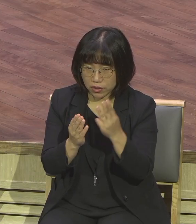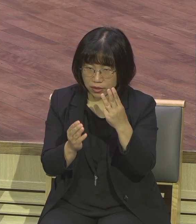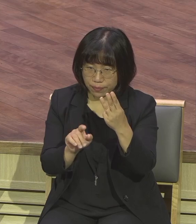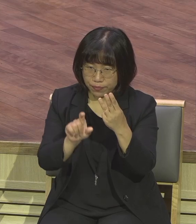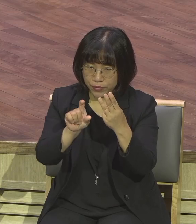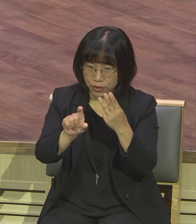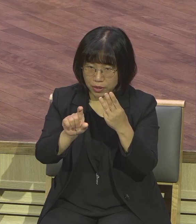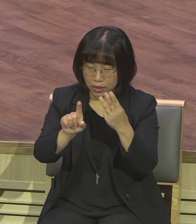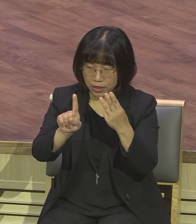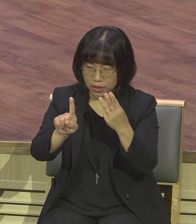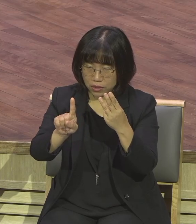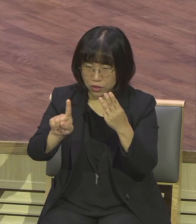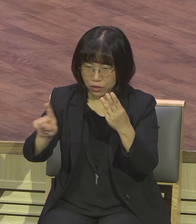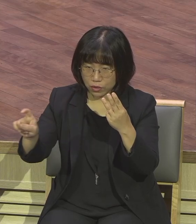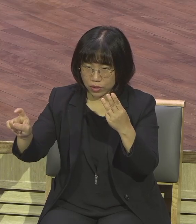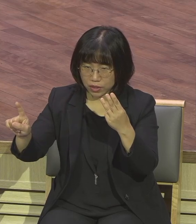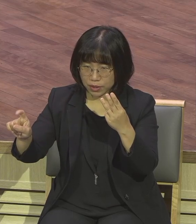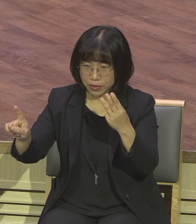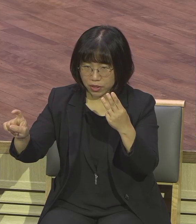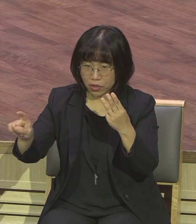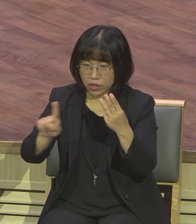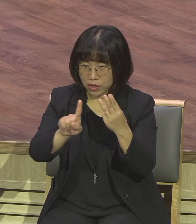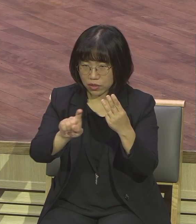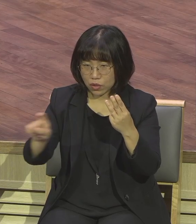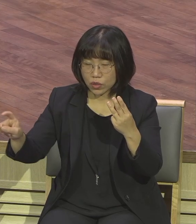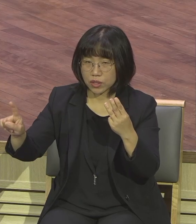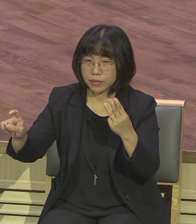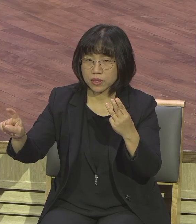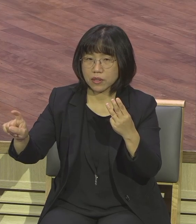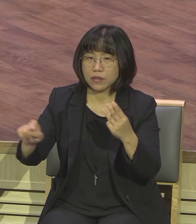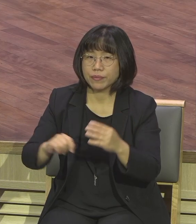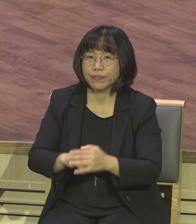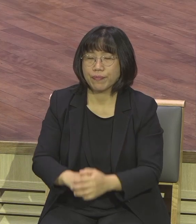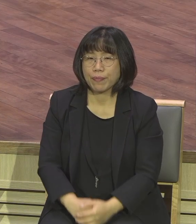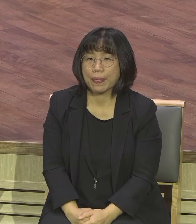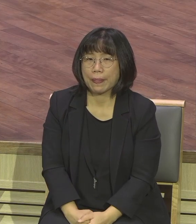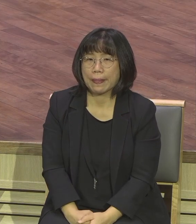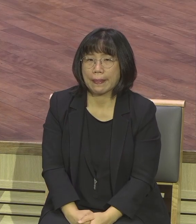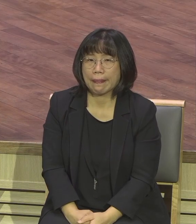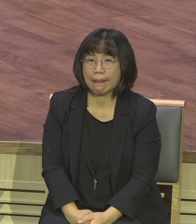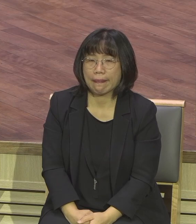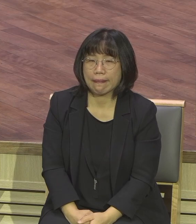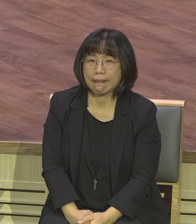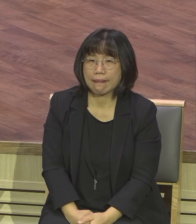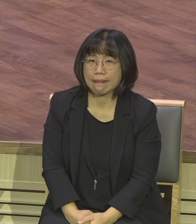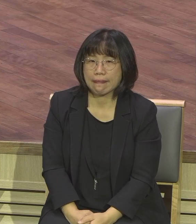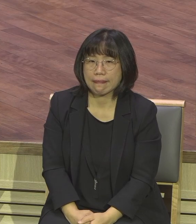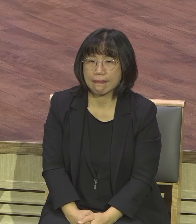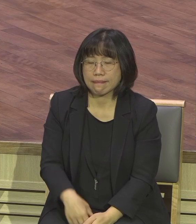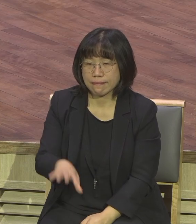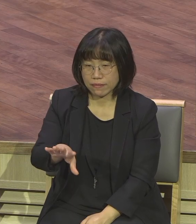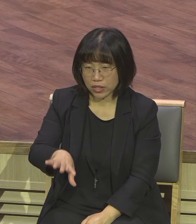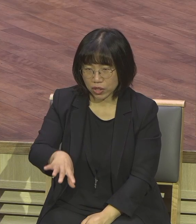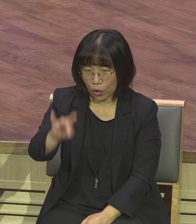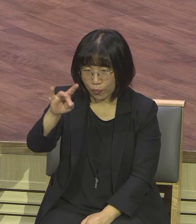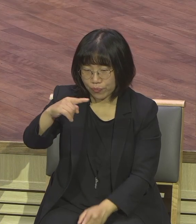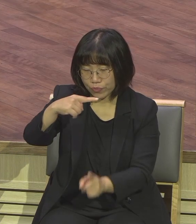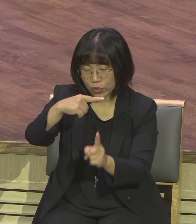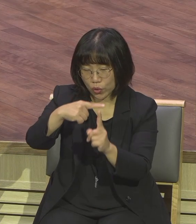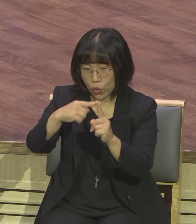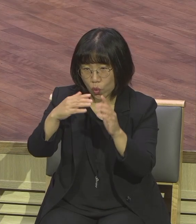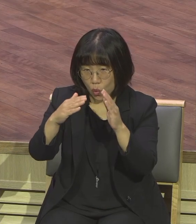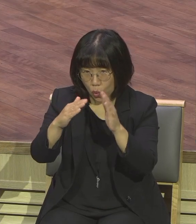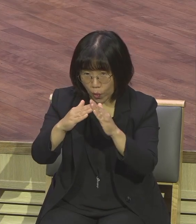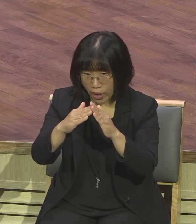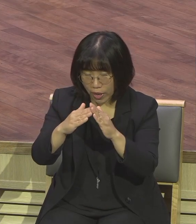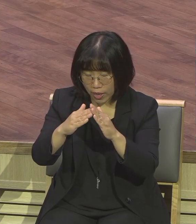3장 1절로 12절에 딱 보면 여러분 아시잖아요. 잘 아는 것처럼 초대교회